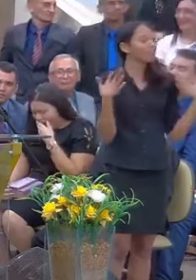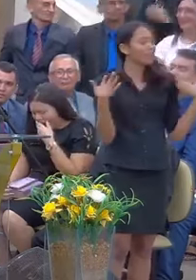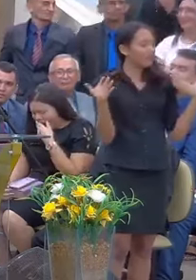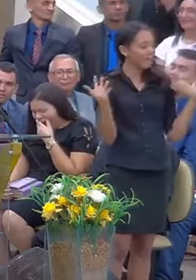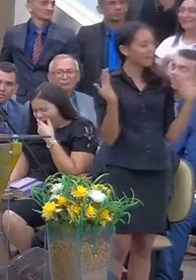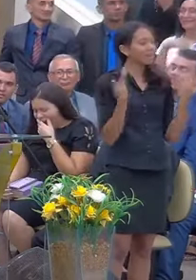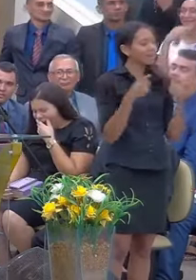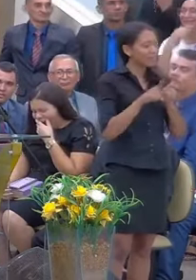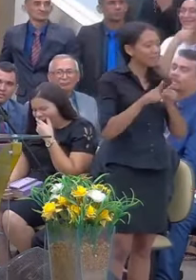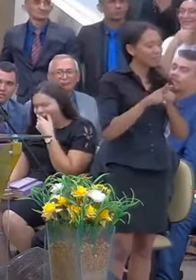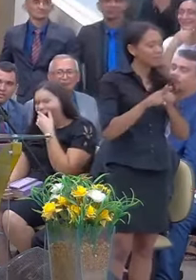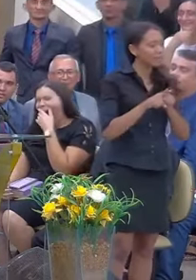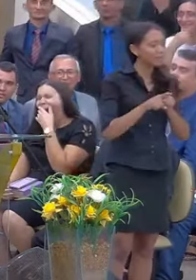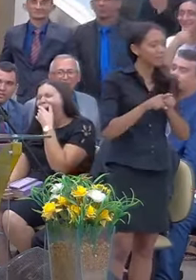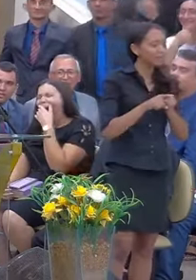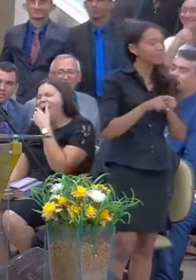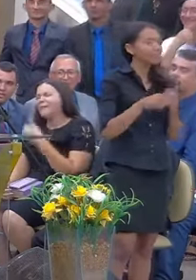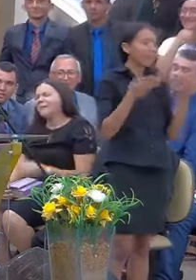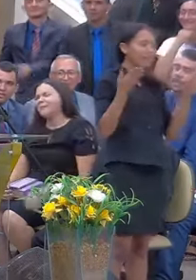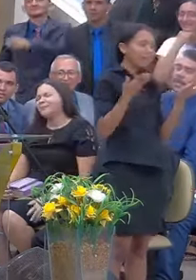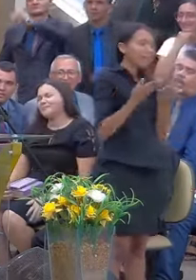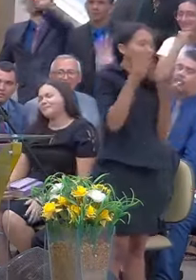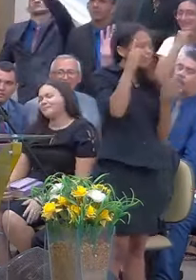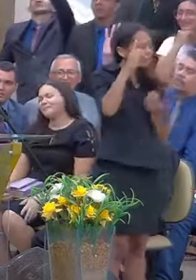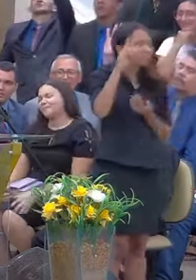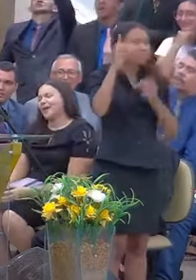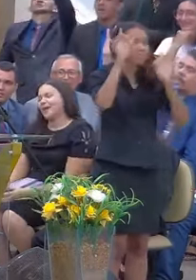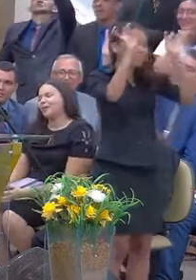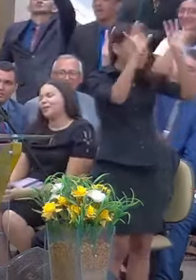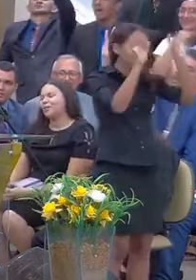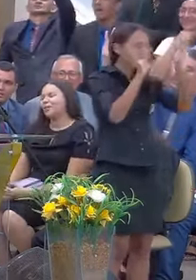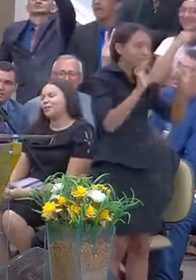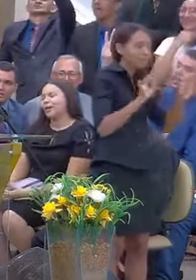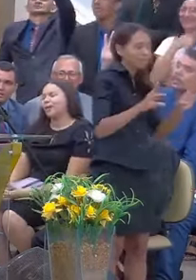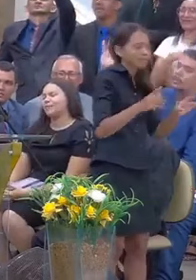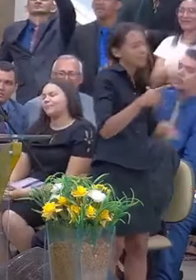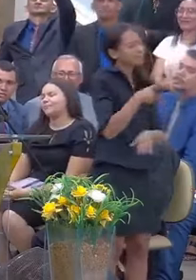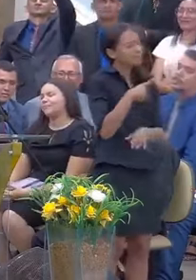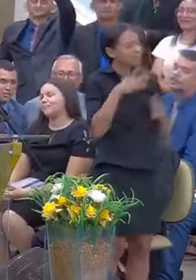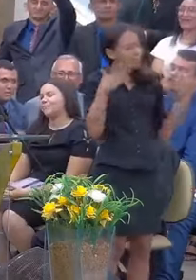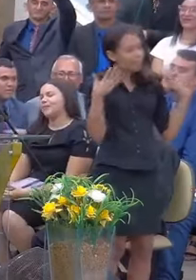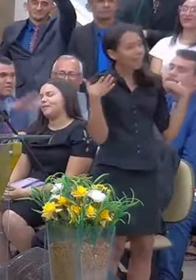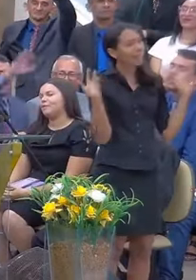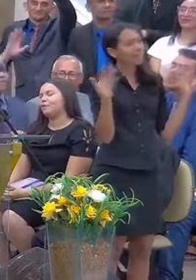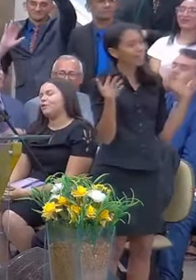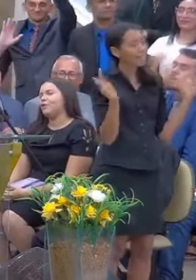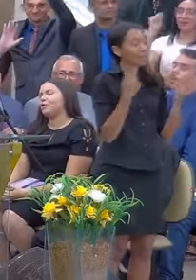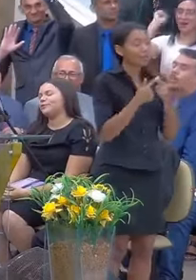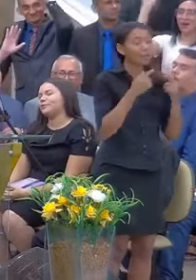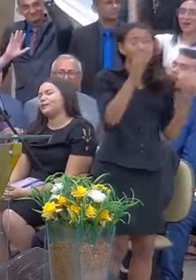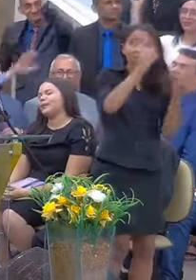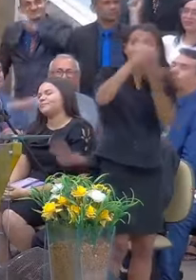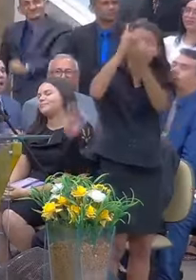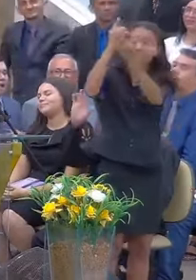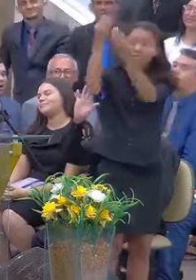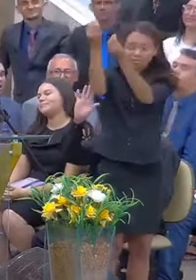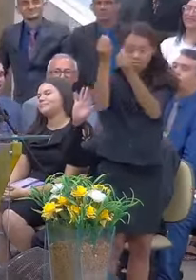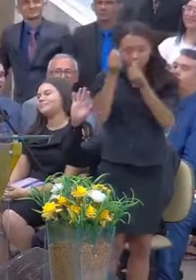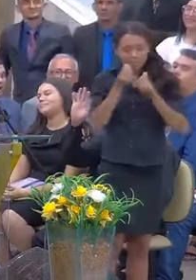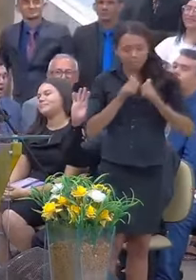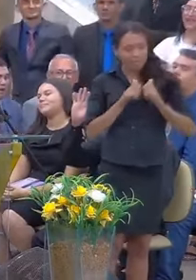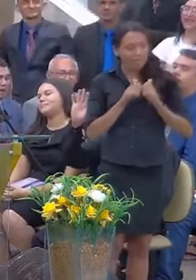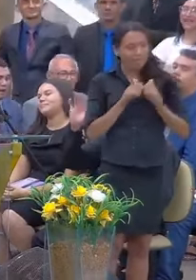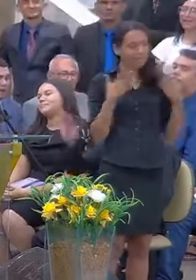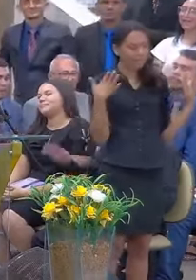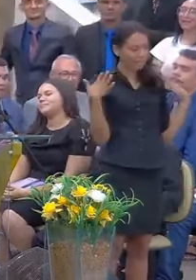não choreis. A alegria do Senhor é a nossa. Vamos dizer bem forte, fique